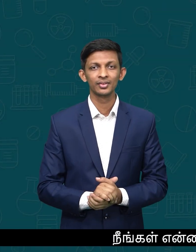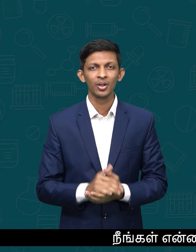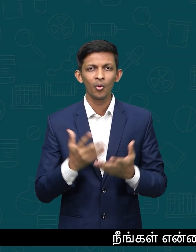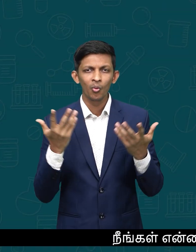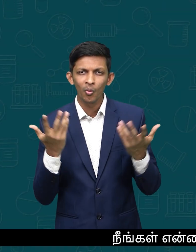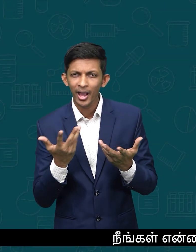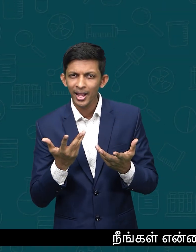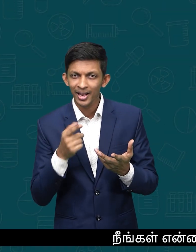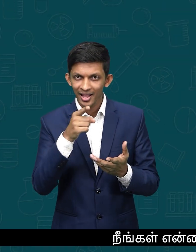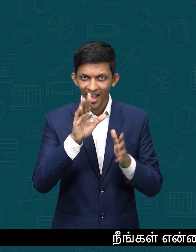நினைவில் வைத்துக் கொள்ளுங்கள்,